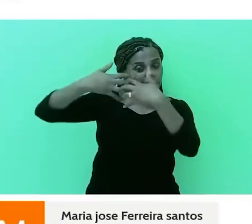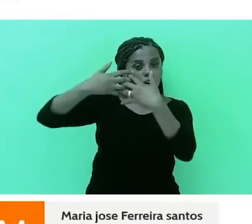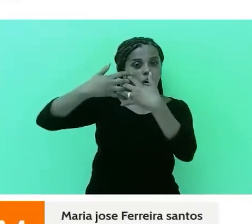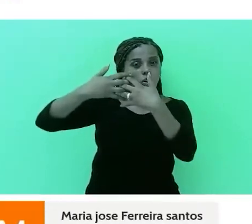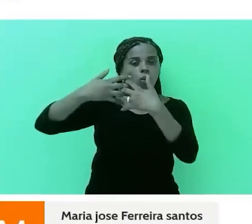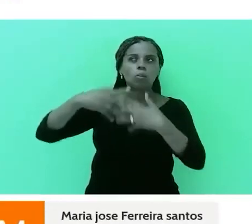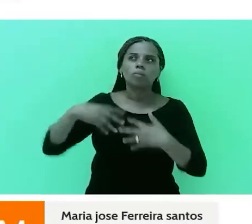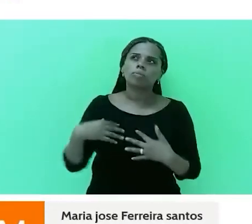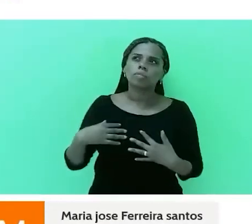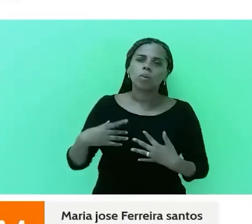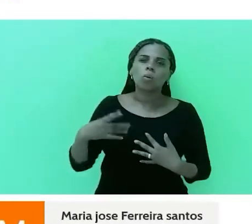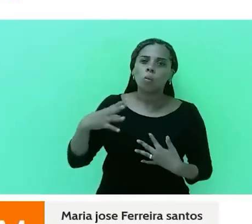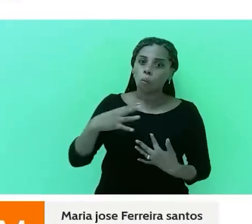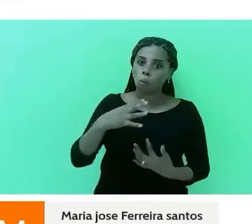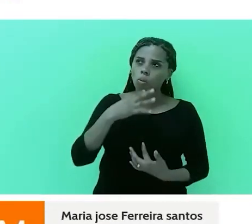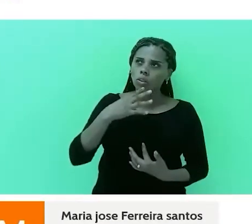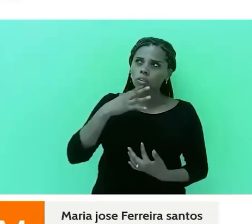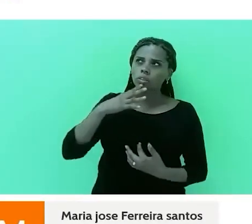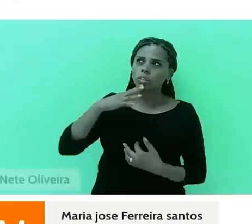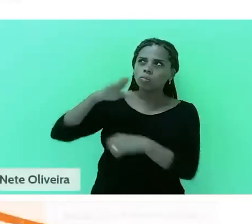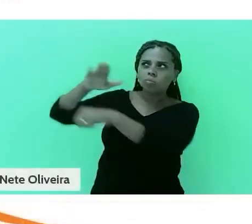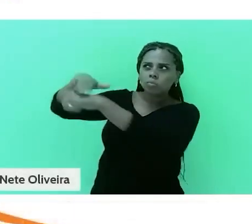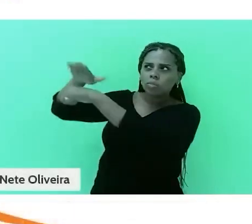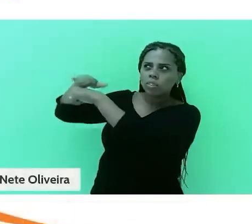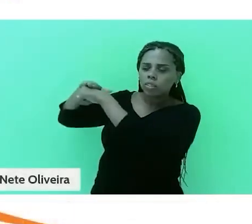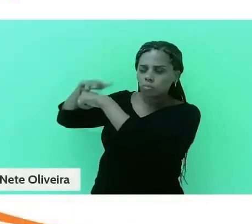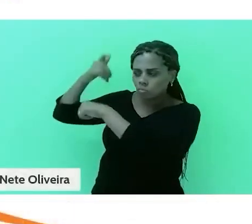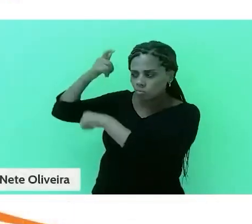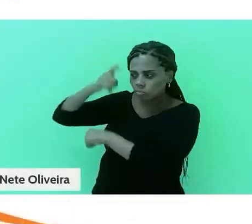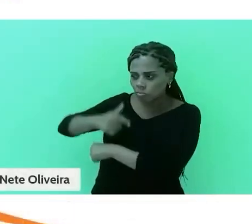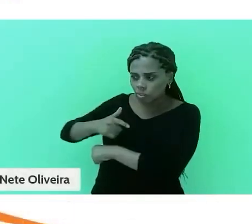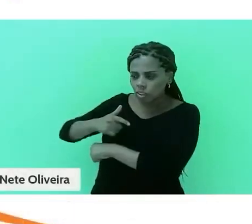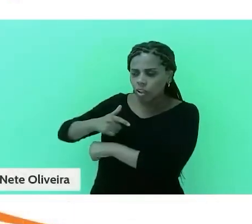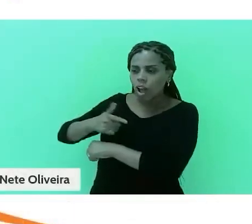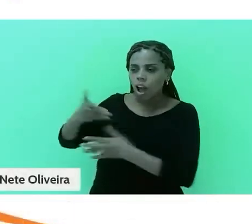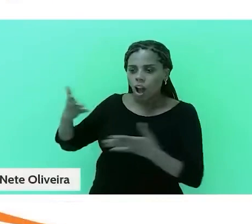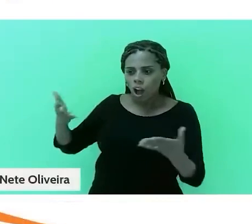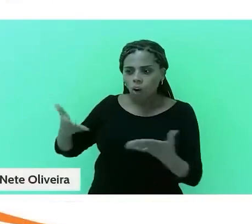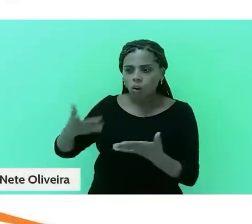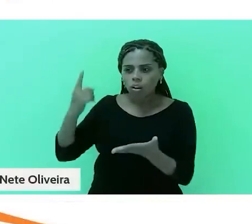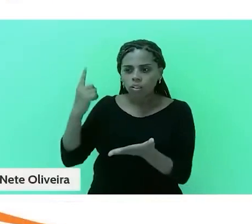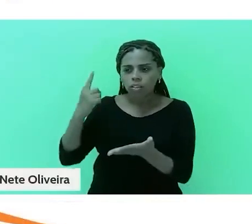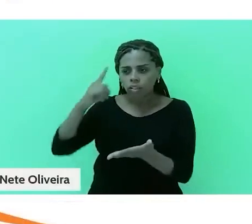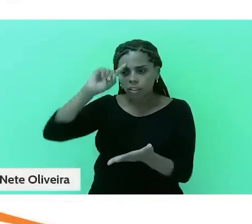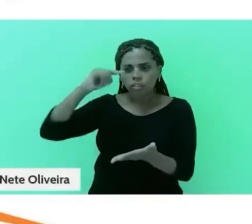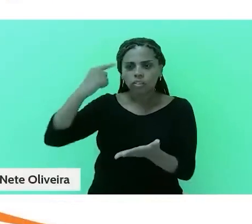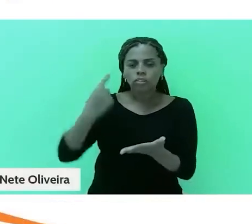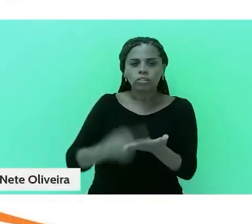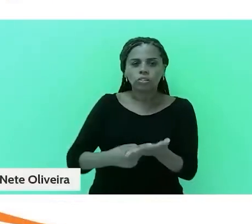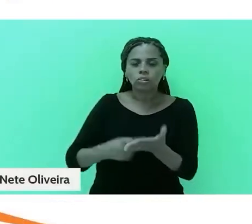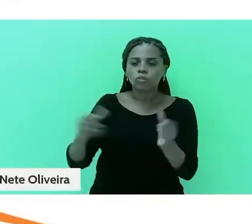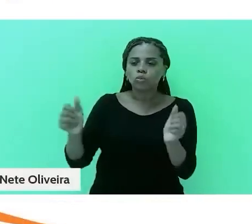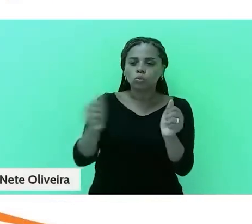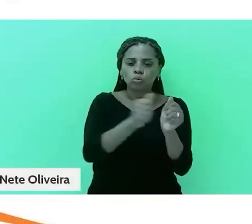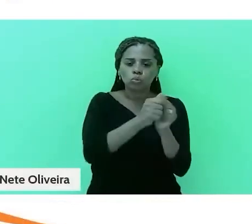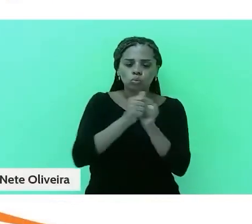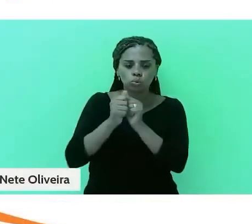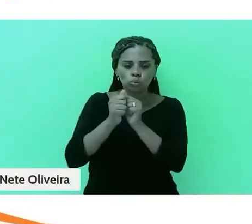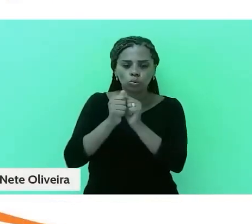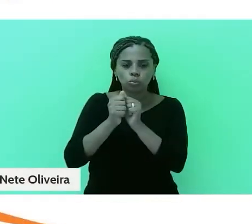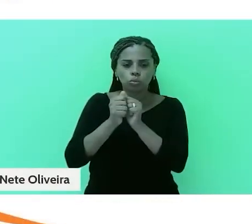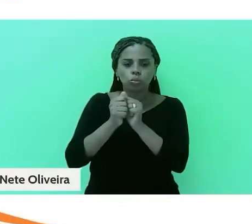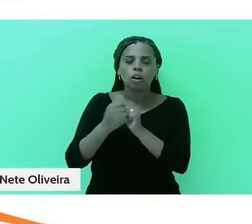o que fizeram de nós na escola, para a gente decidir juntos o que é que nós vamos fazer com o que fizeram de